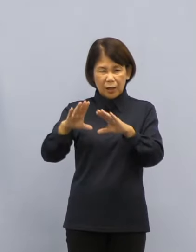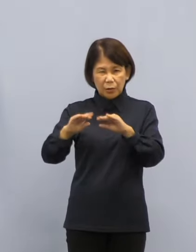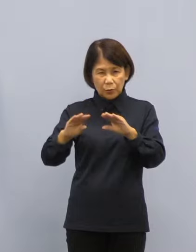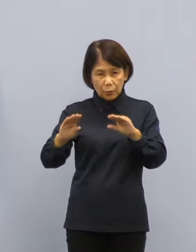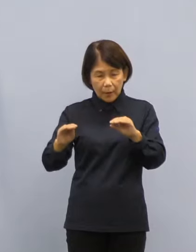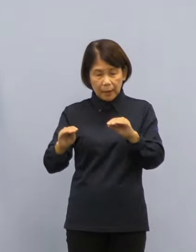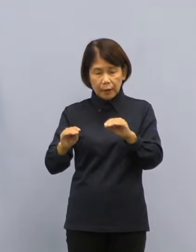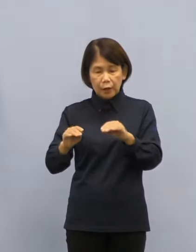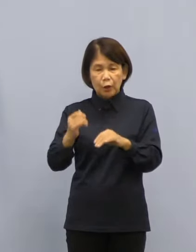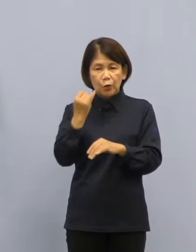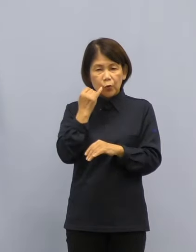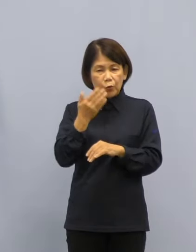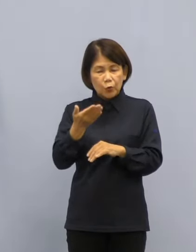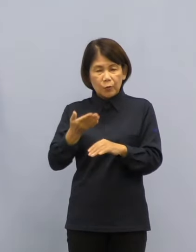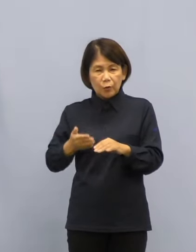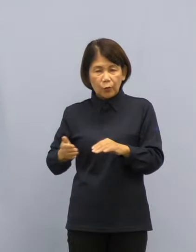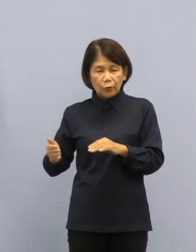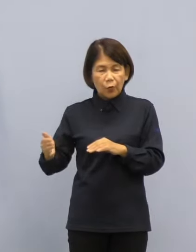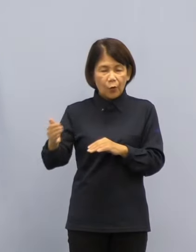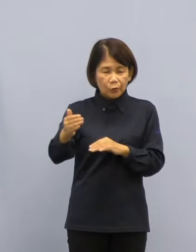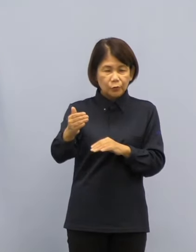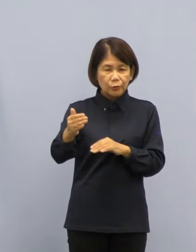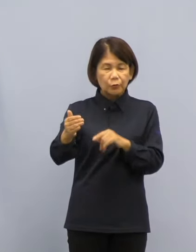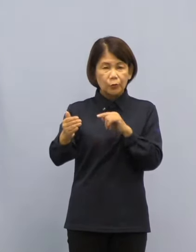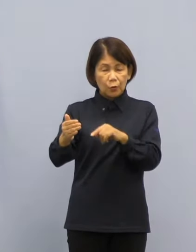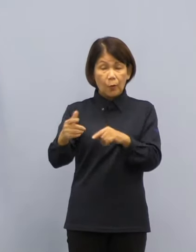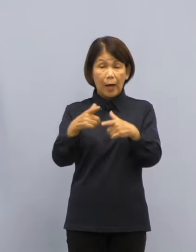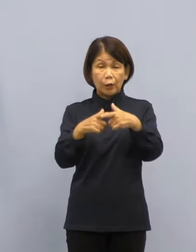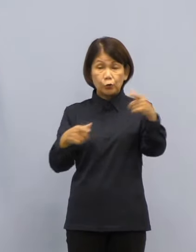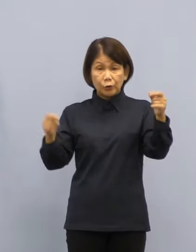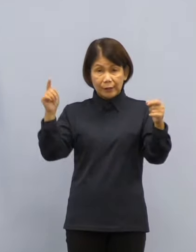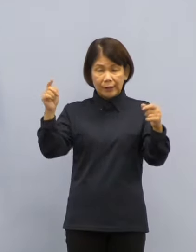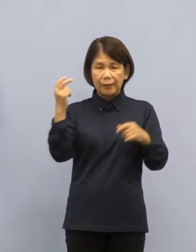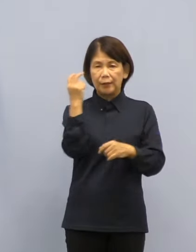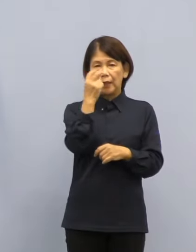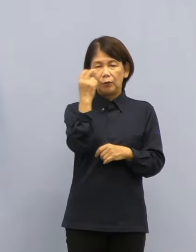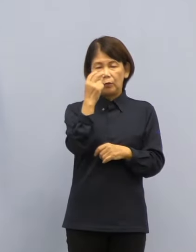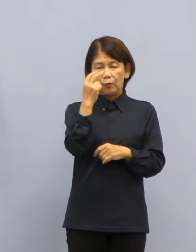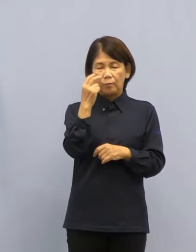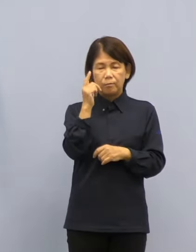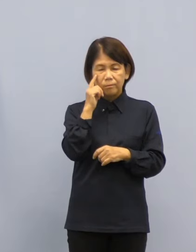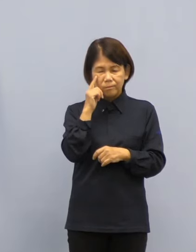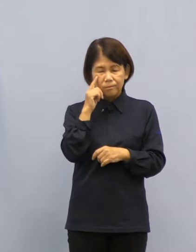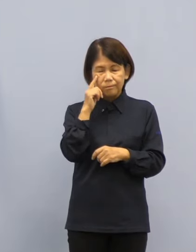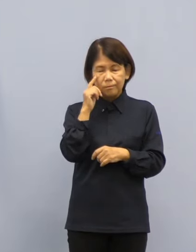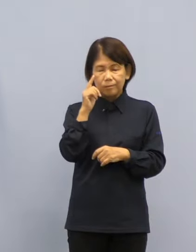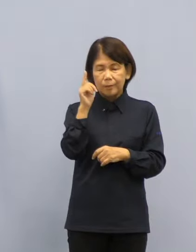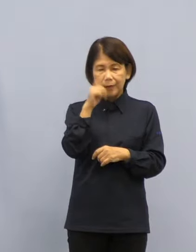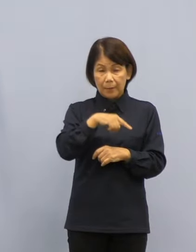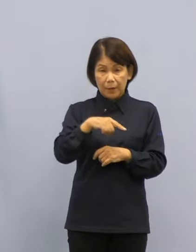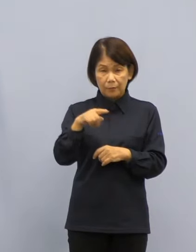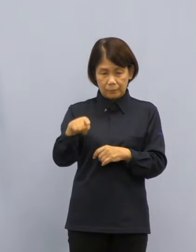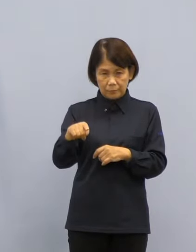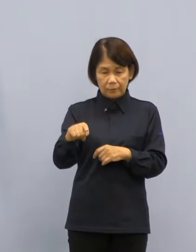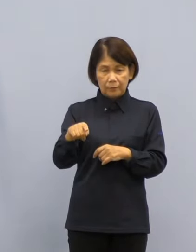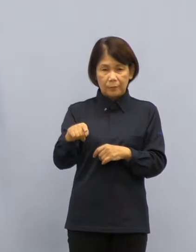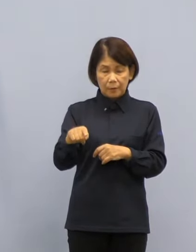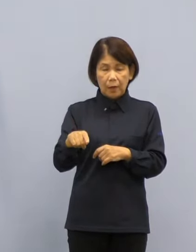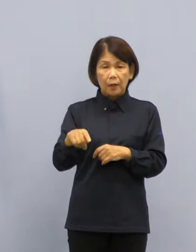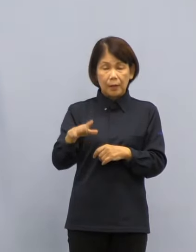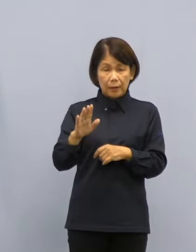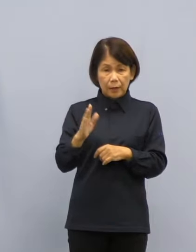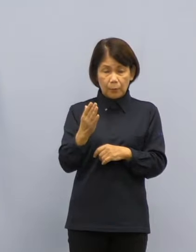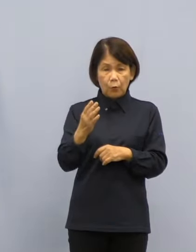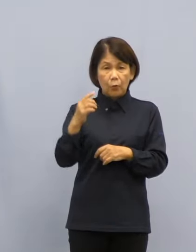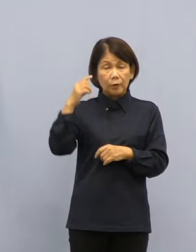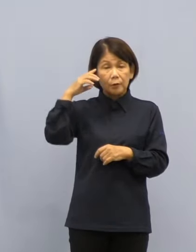が、検討した結果ダメとは言って、でそこ場所してそもそも佐賀県はしてないよということ